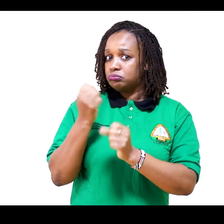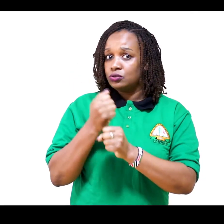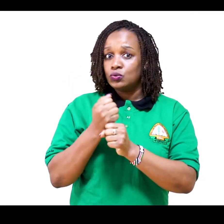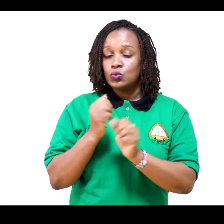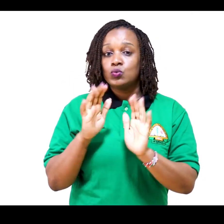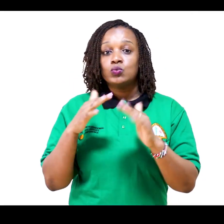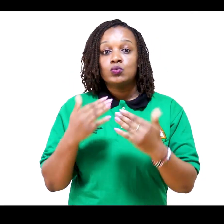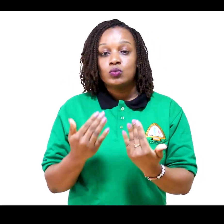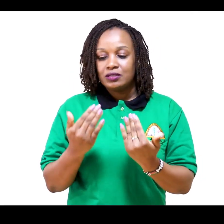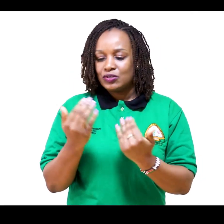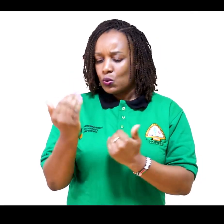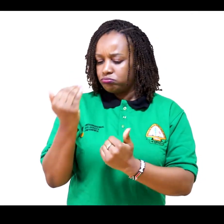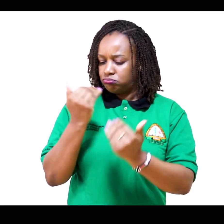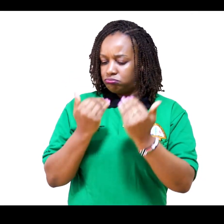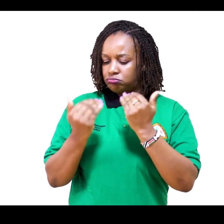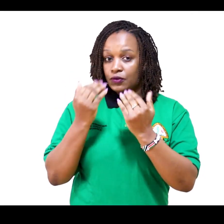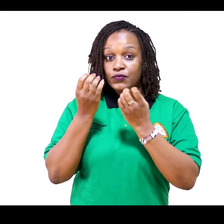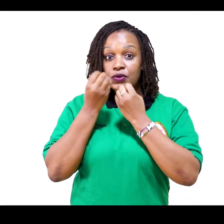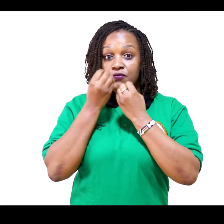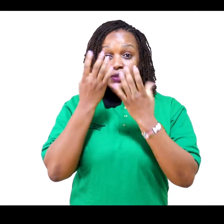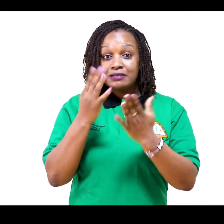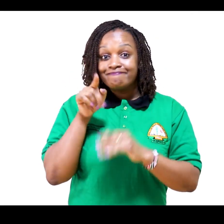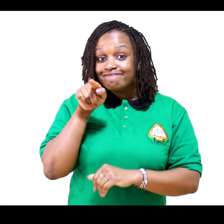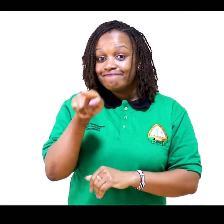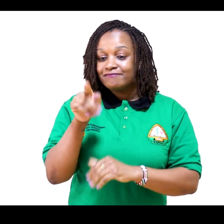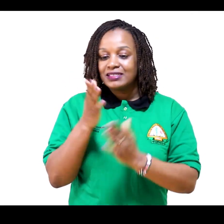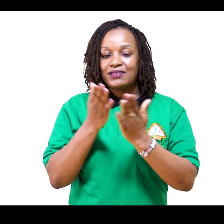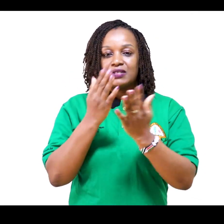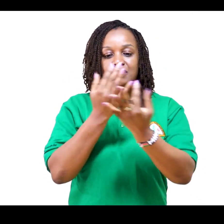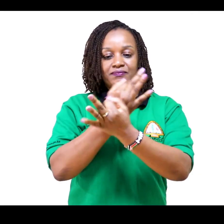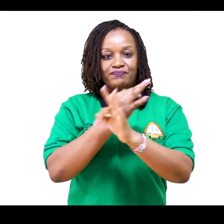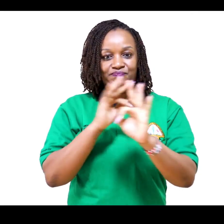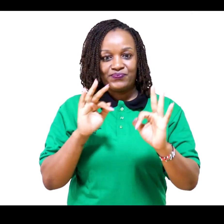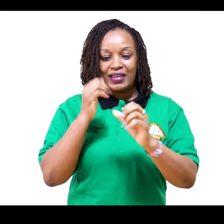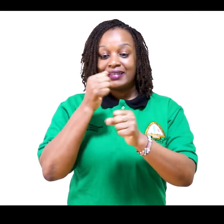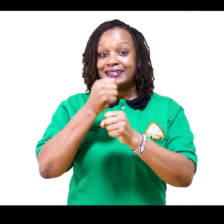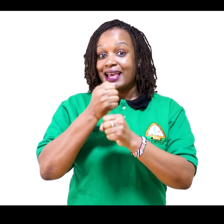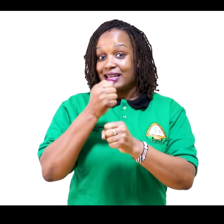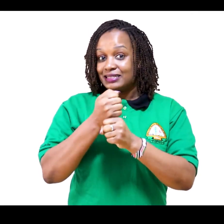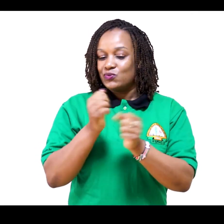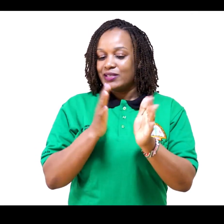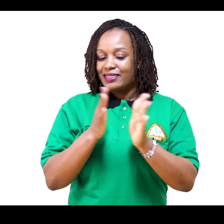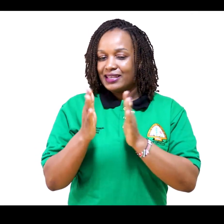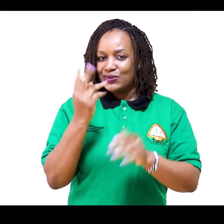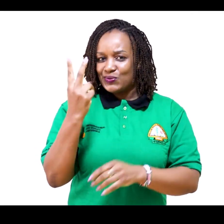kufanya ombi la habari. Huduma hii haina malipo na inafanywa kwa siku